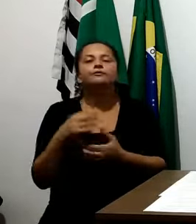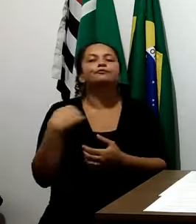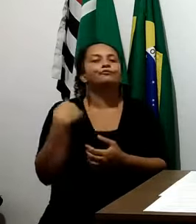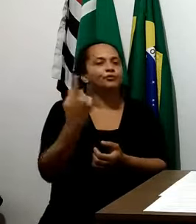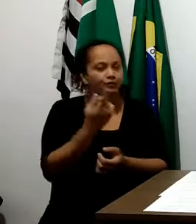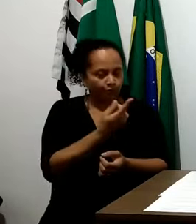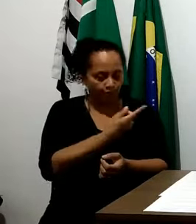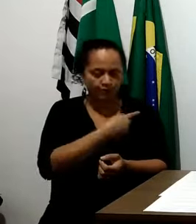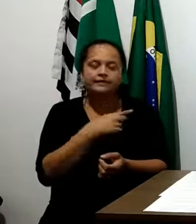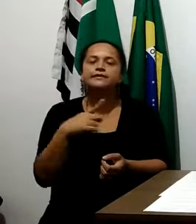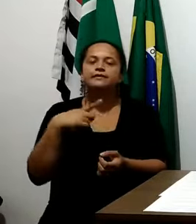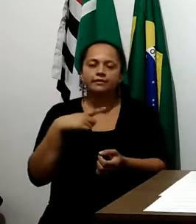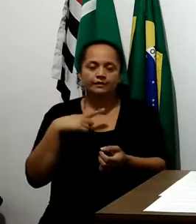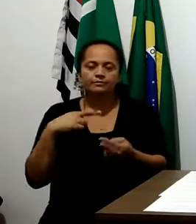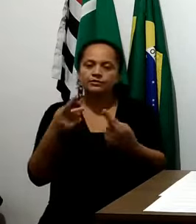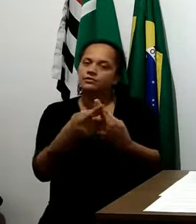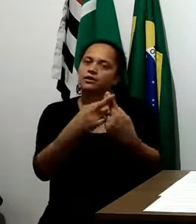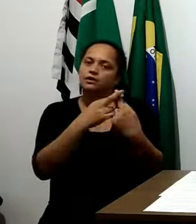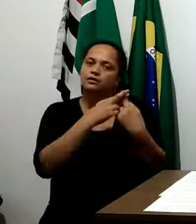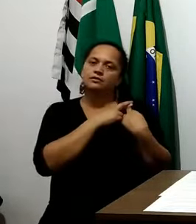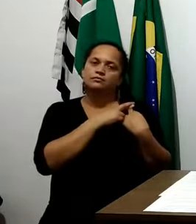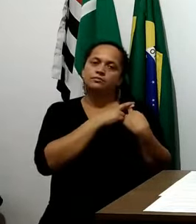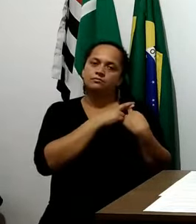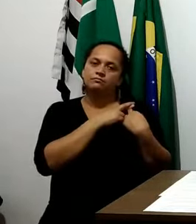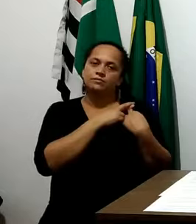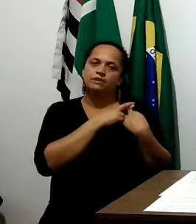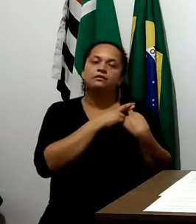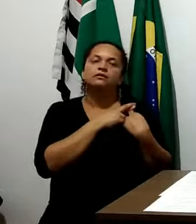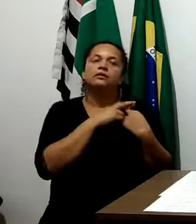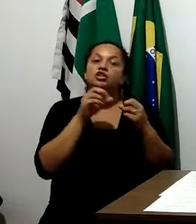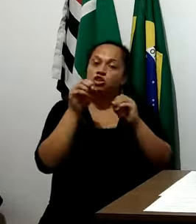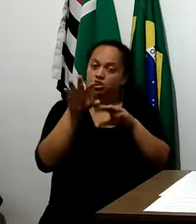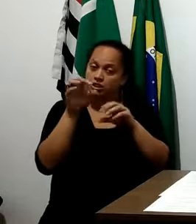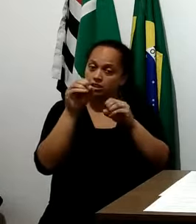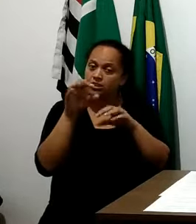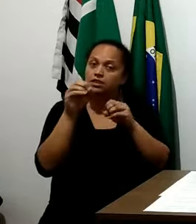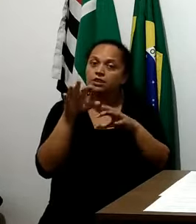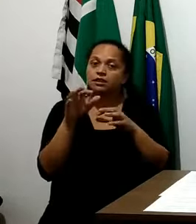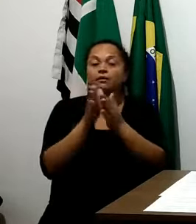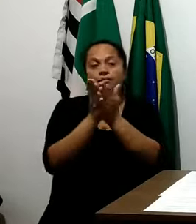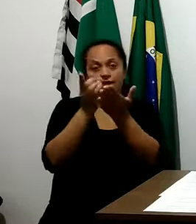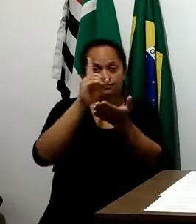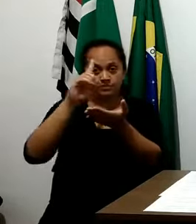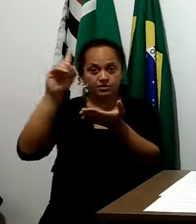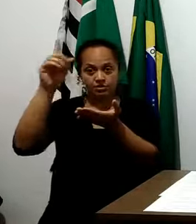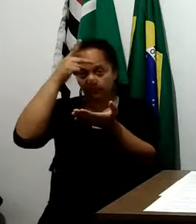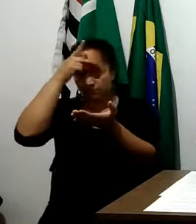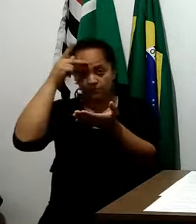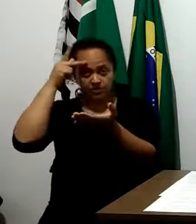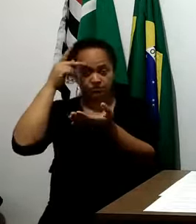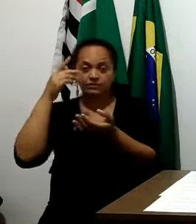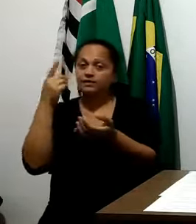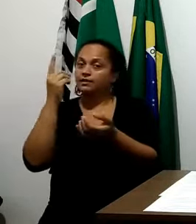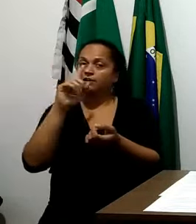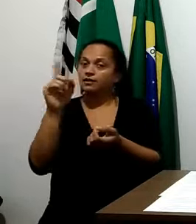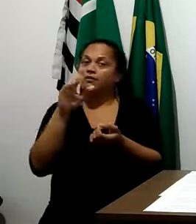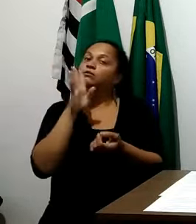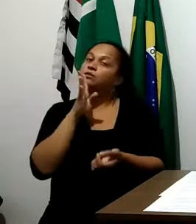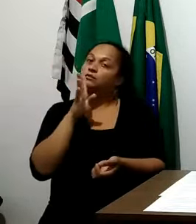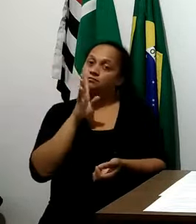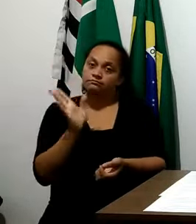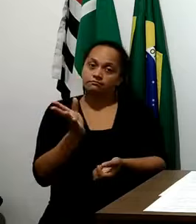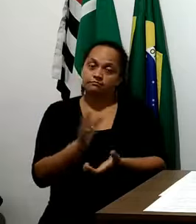nossa responsabilidade como cristãos entrar na brecha dessas pessoas. E aí eu gostaria